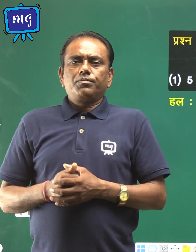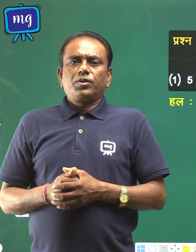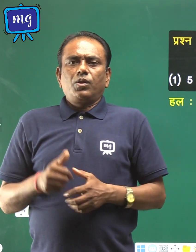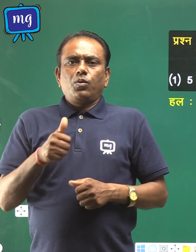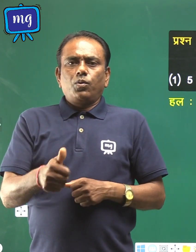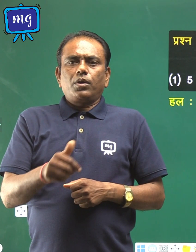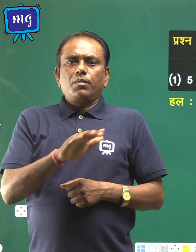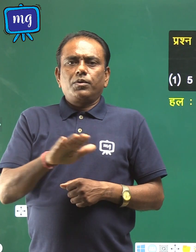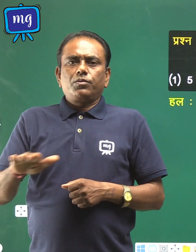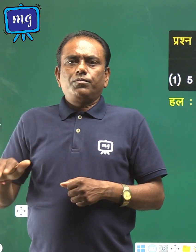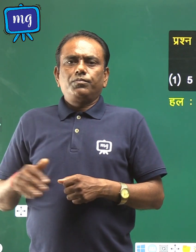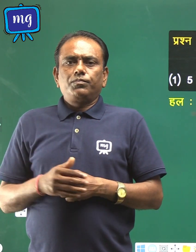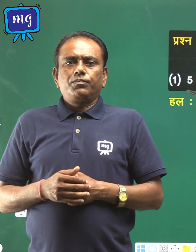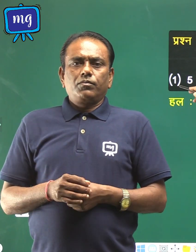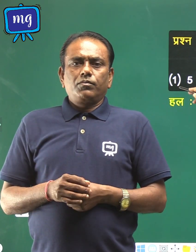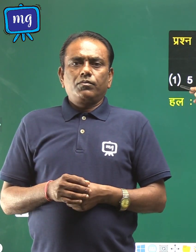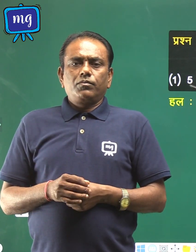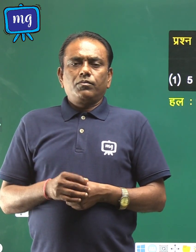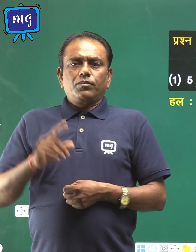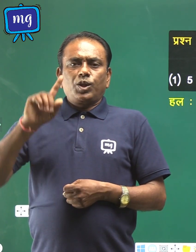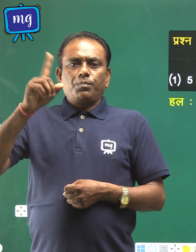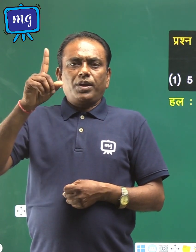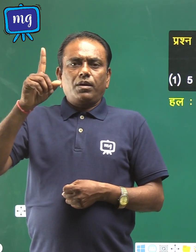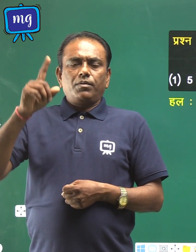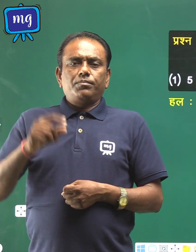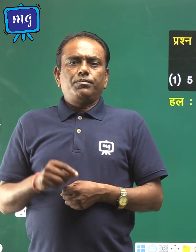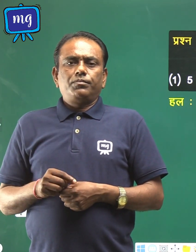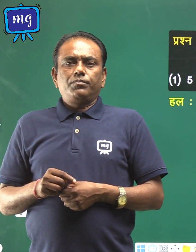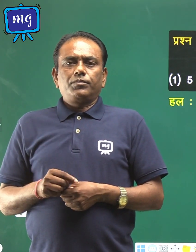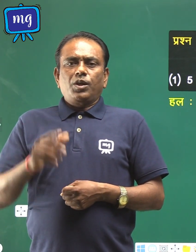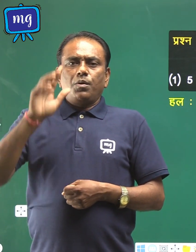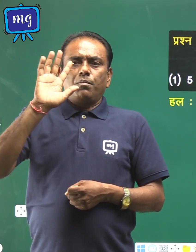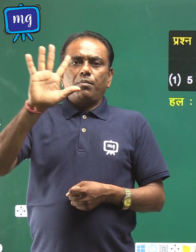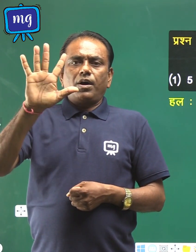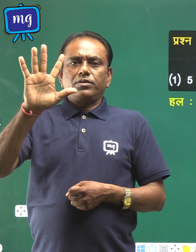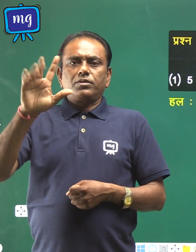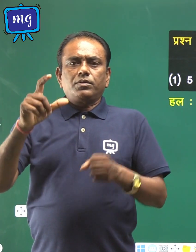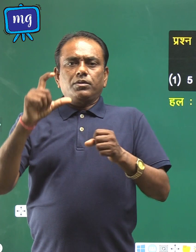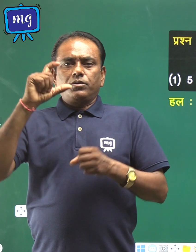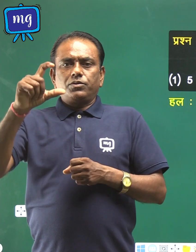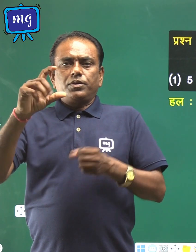ठीक है बच्चों, पहला है 5 सेंटीमीटर।